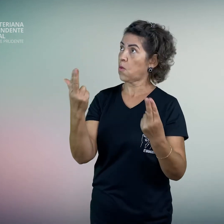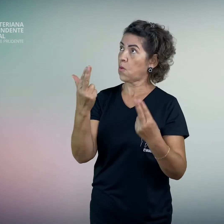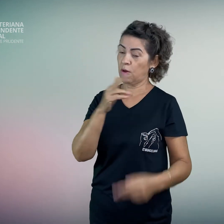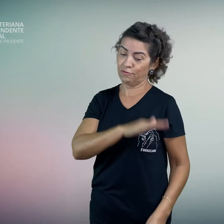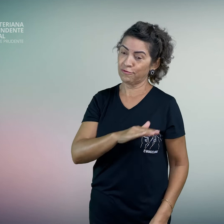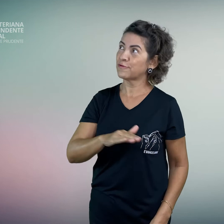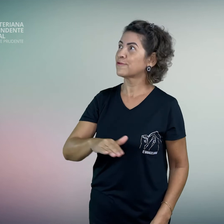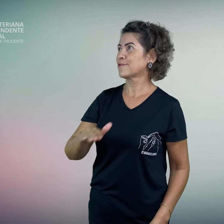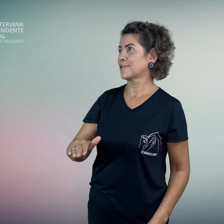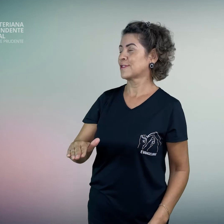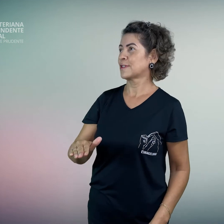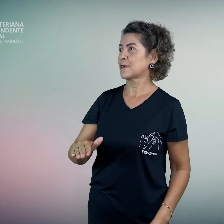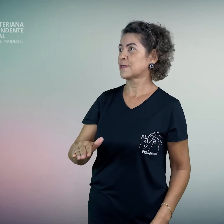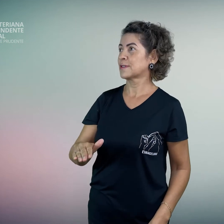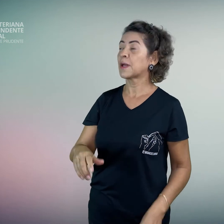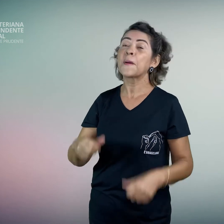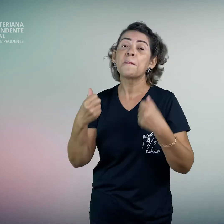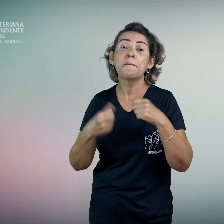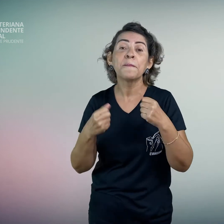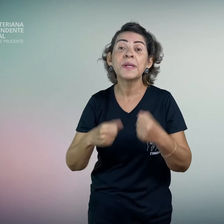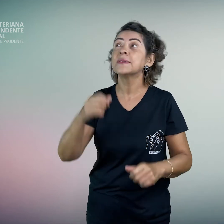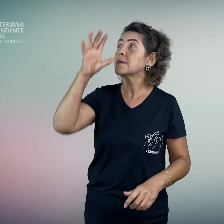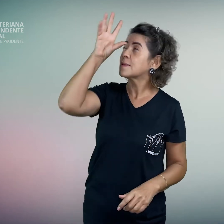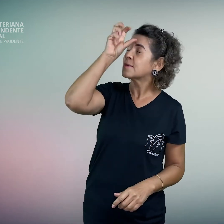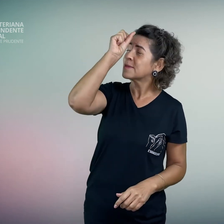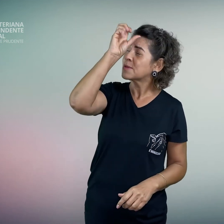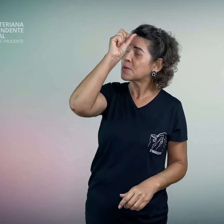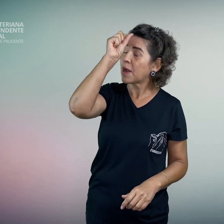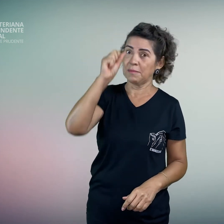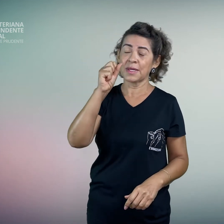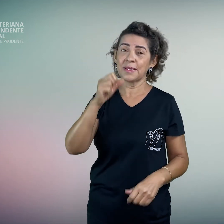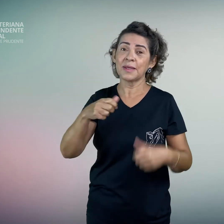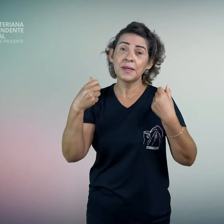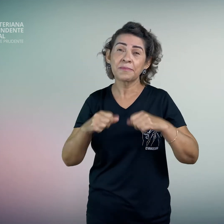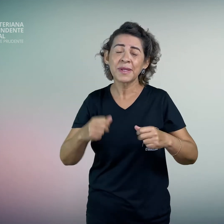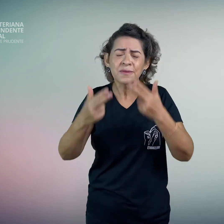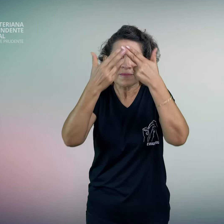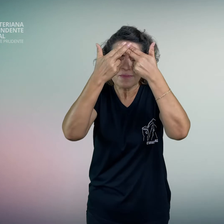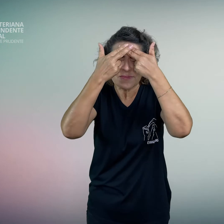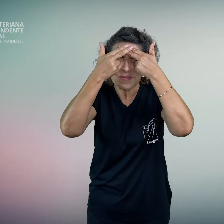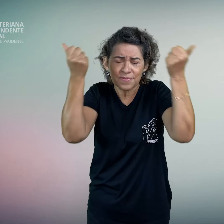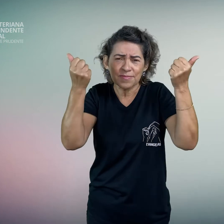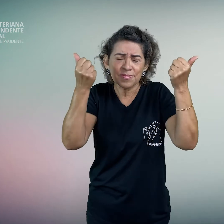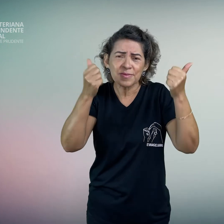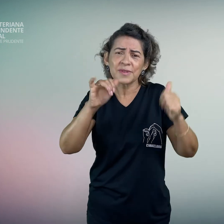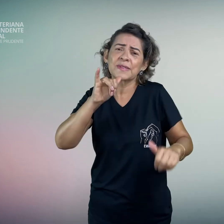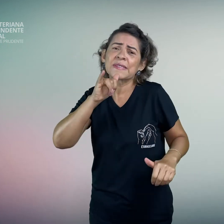Para isso, é preciso desaprender, abandonar as mágoas, perdoar quem